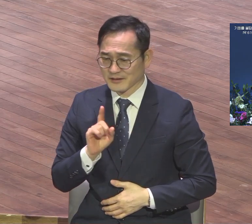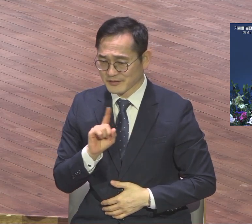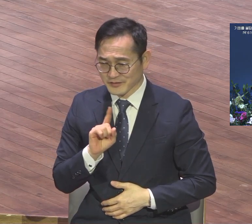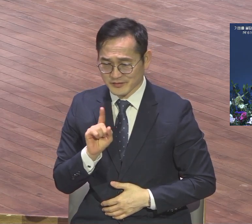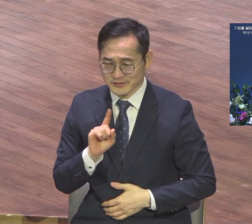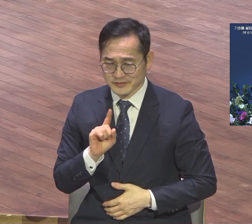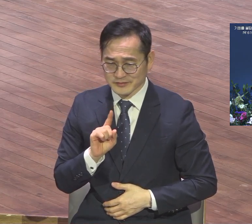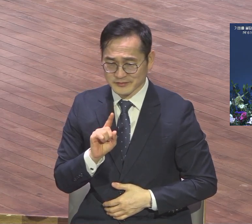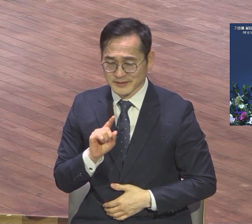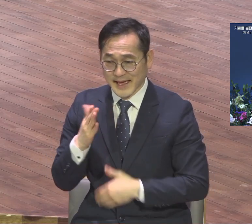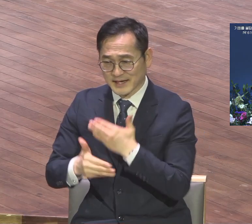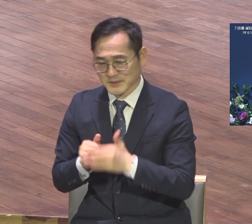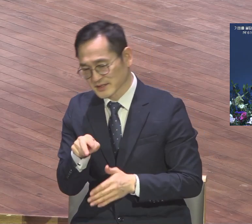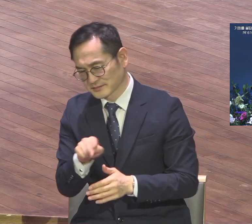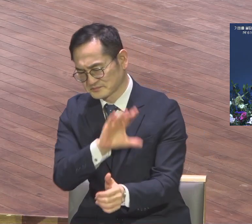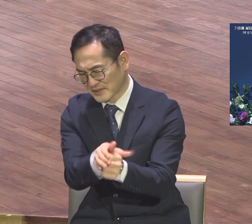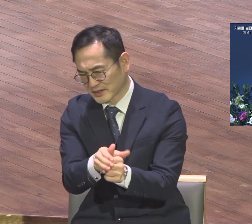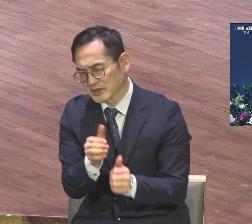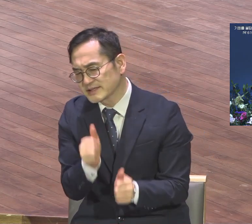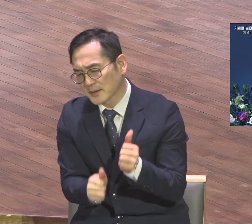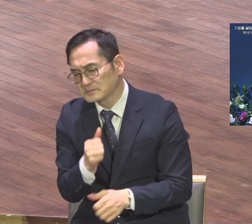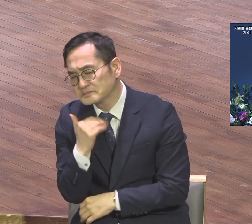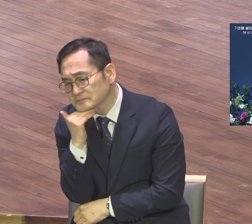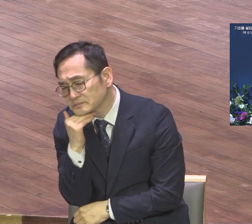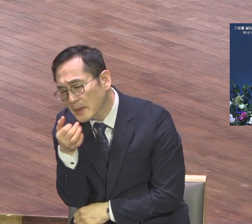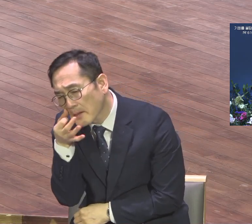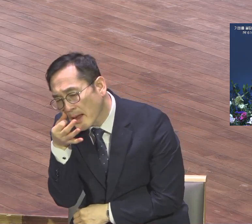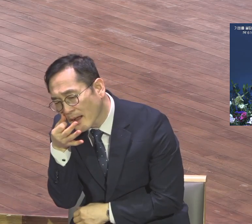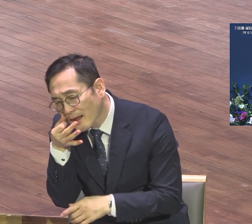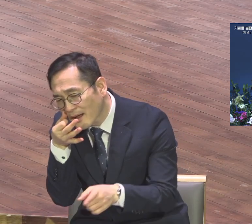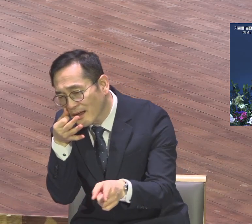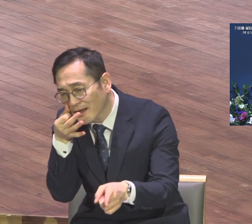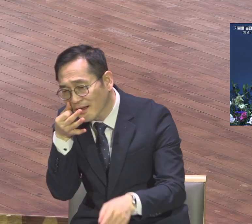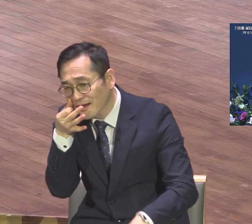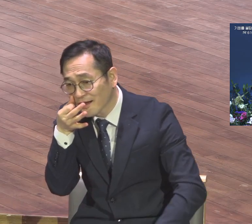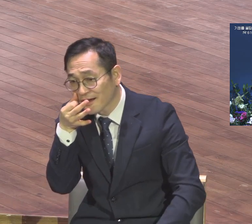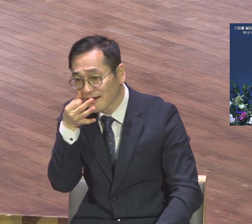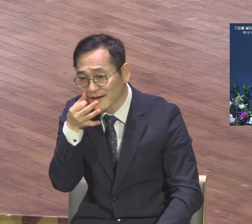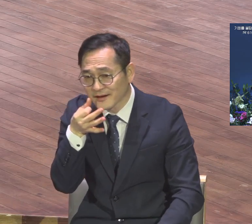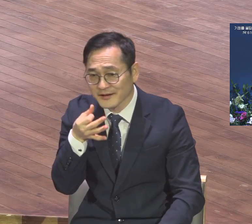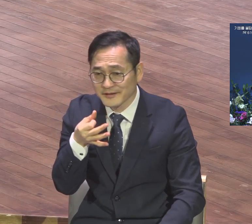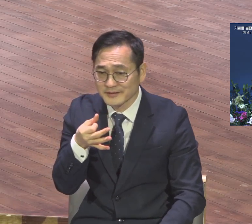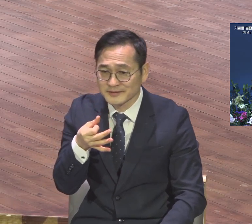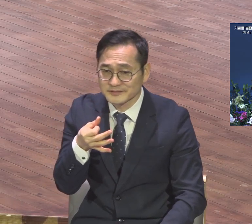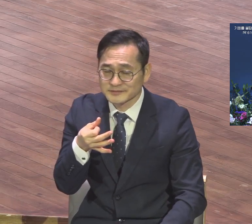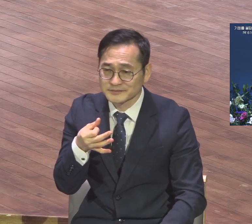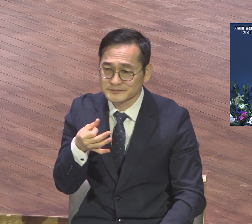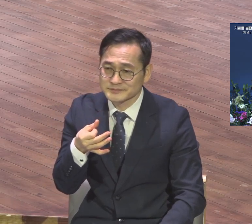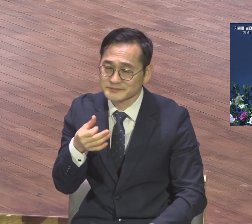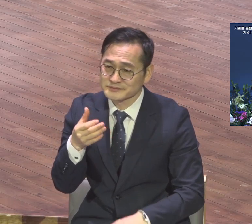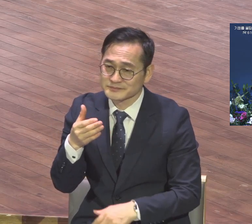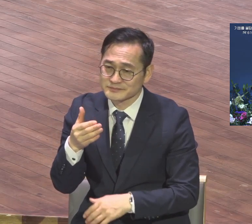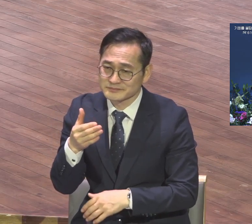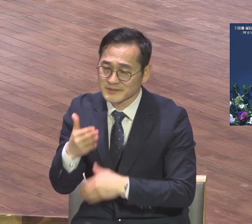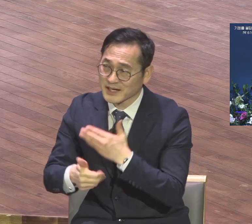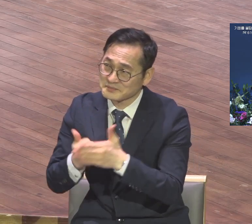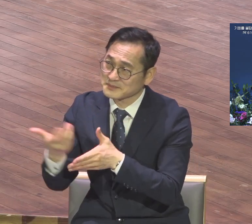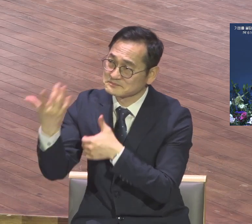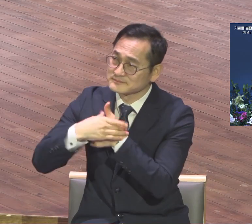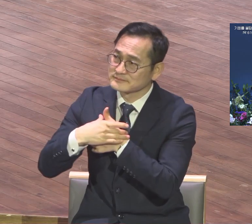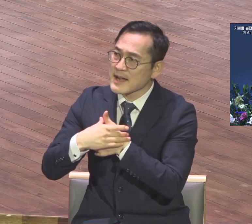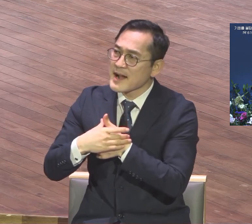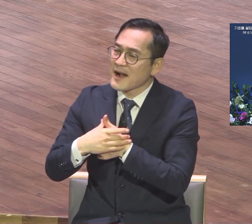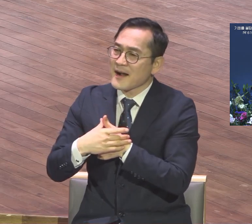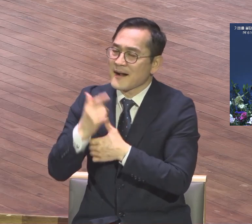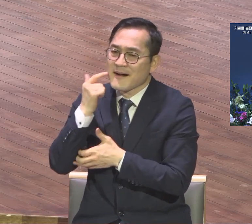여기서 이제 테스트가 시작되는 것입니다. 직분이 주어졌을 때 하나님께서 나에게 야